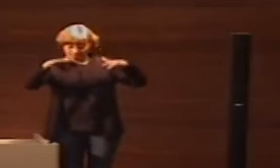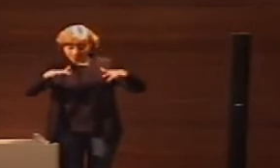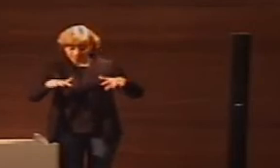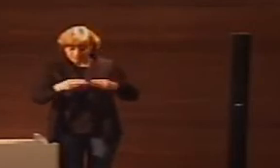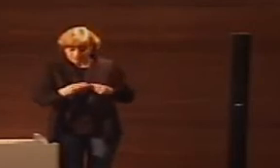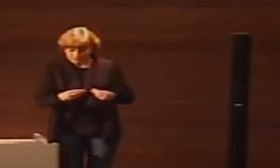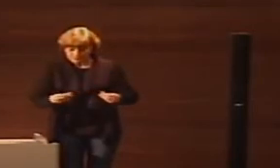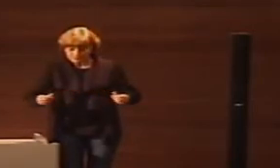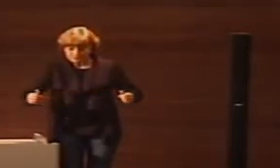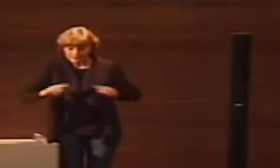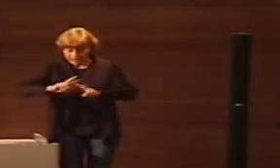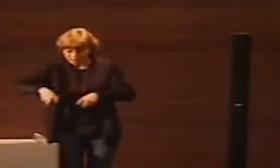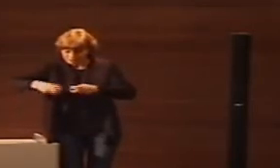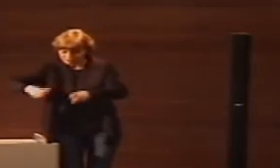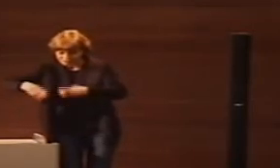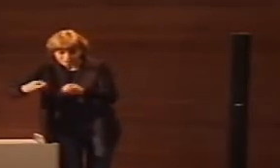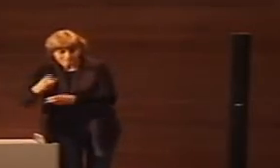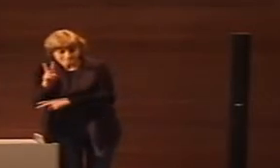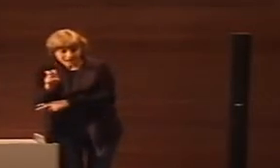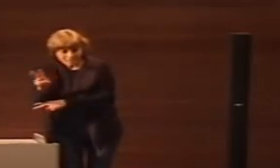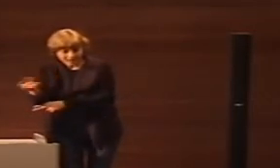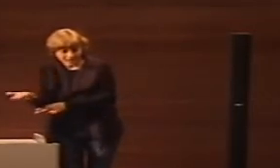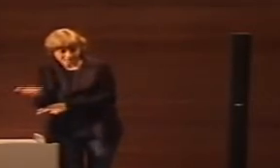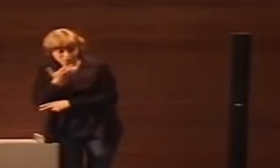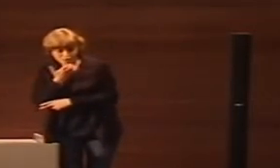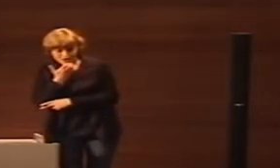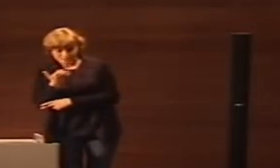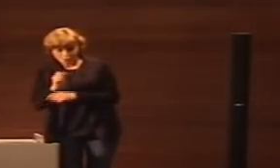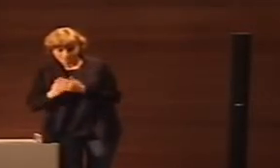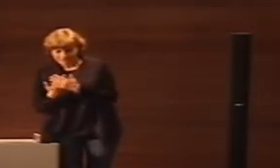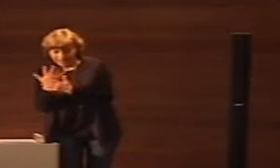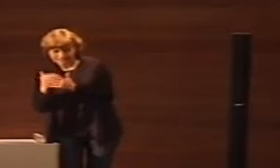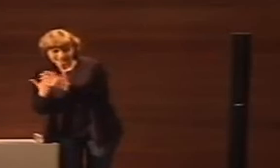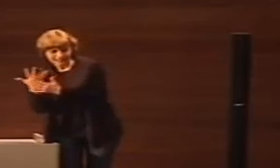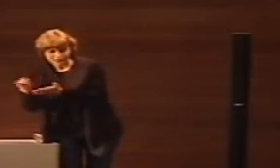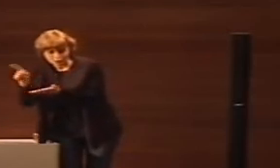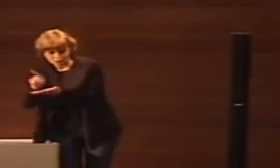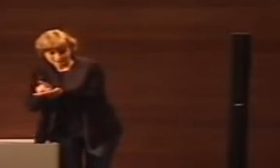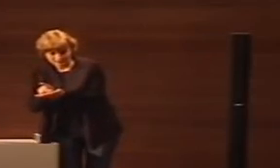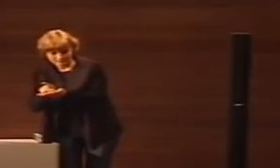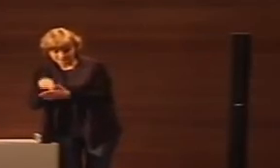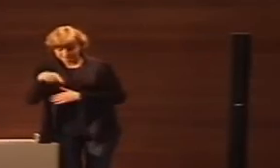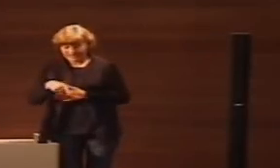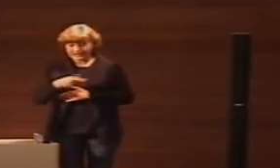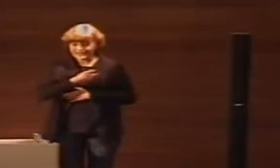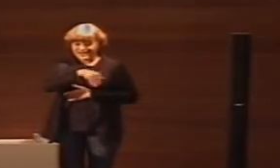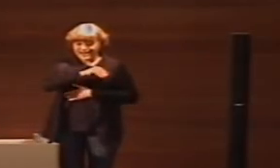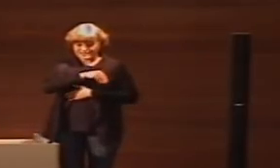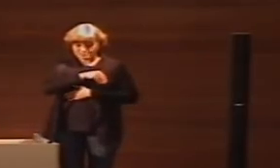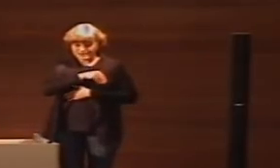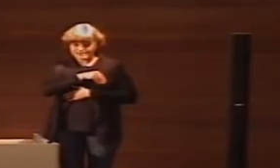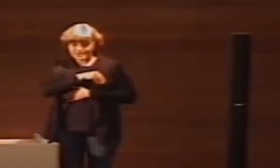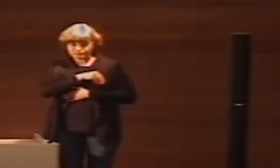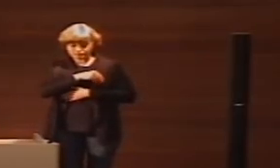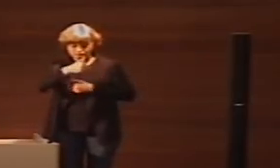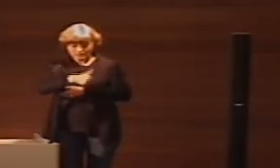sumamente lejos de la economía circular. Ya veis que en España, entre vertedero y incineradoras, más del 70% de los